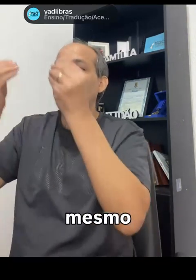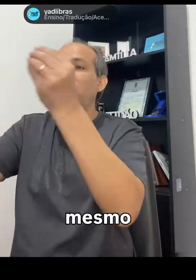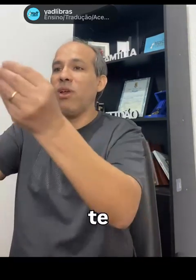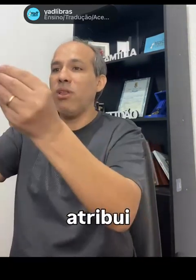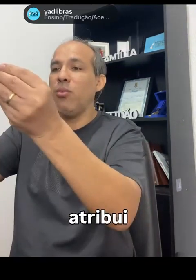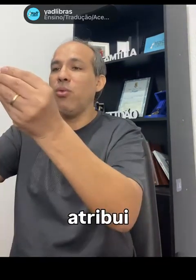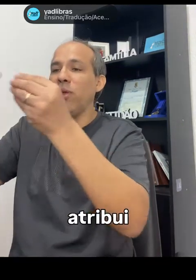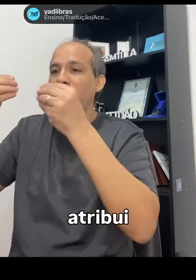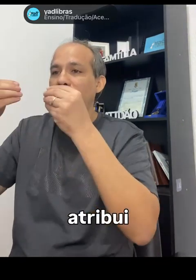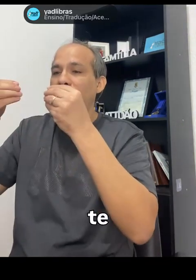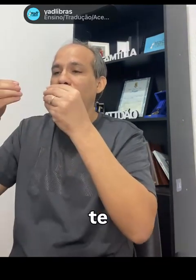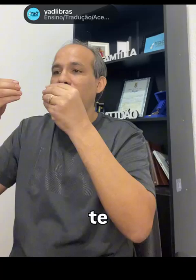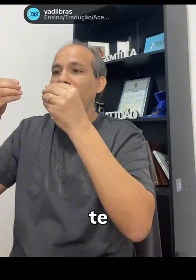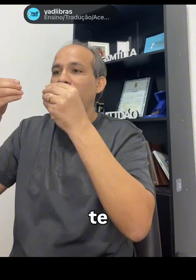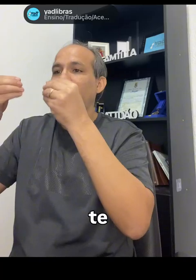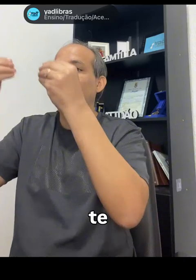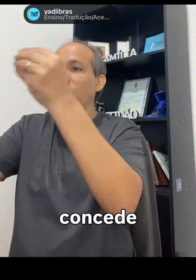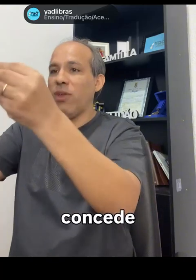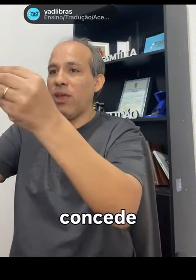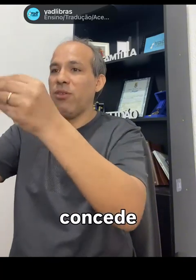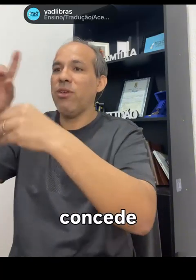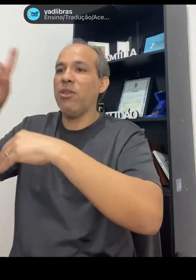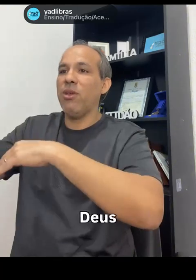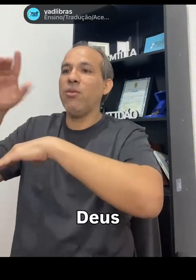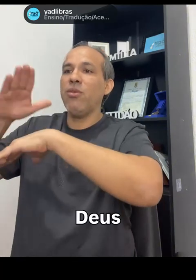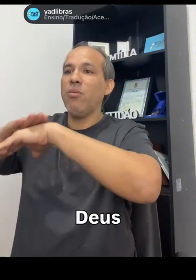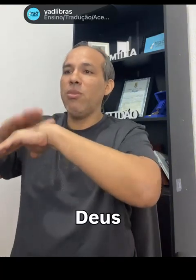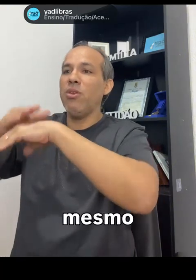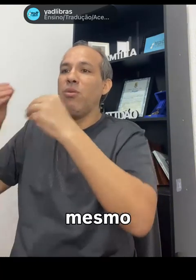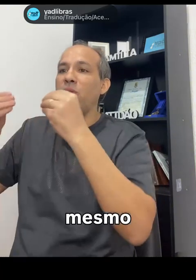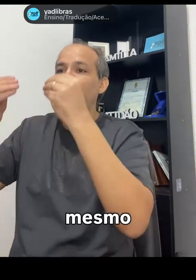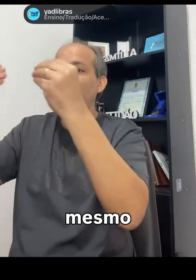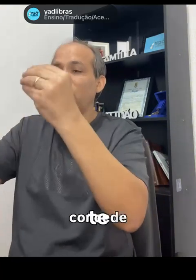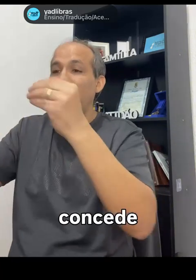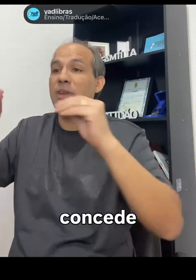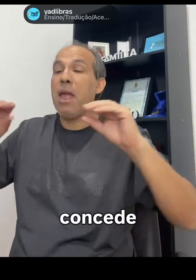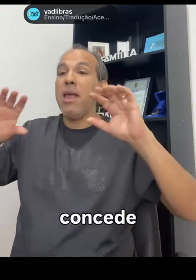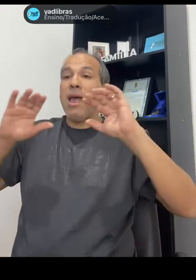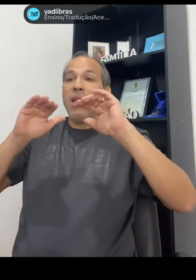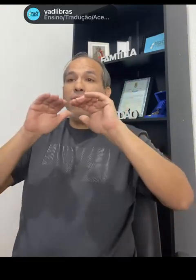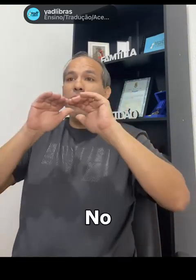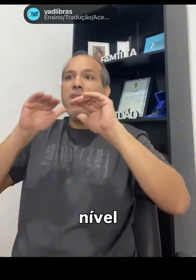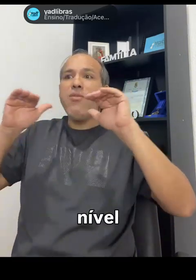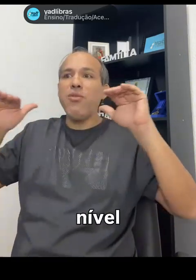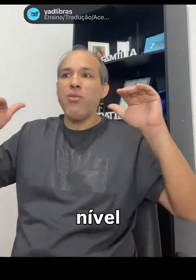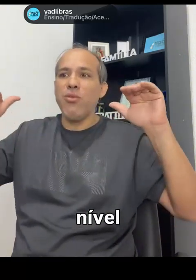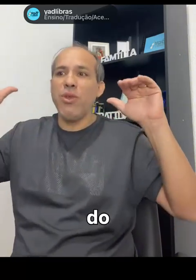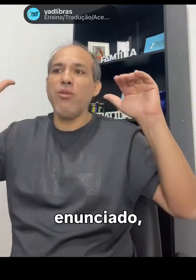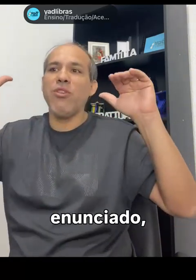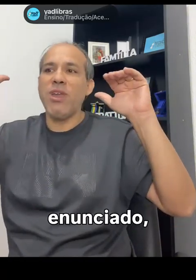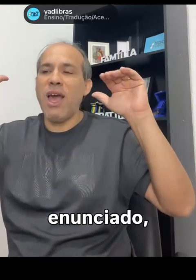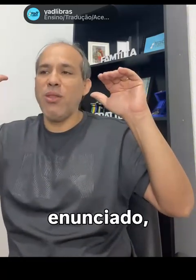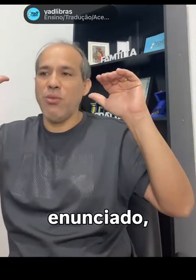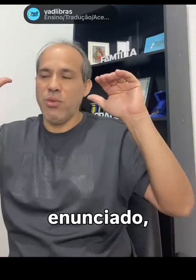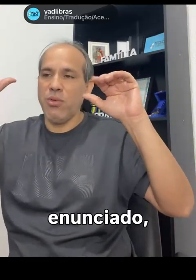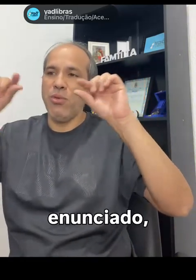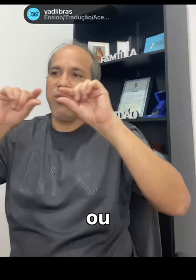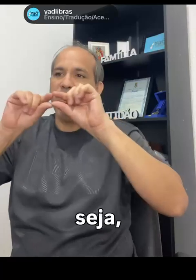te atribui, te concede. Deus mesmo te concede. No nível do enunciado, ou seja,